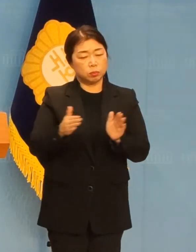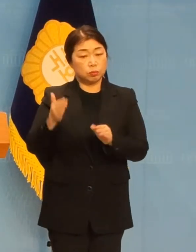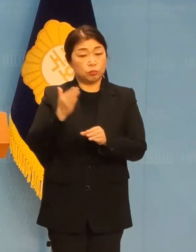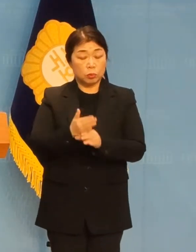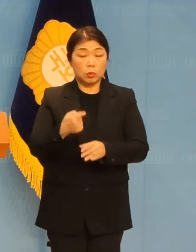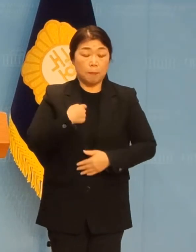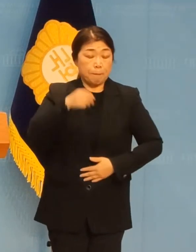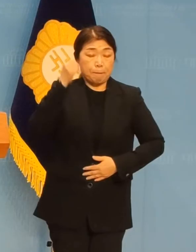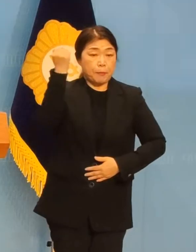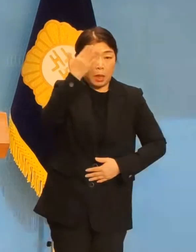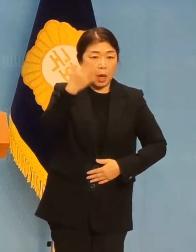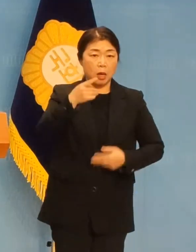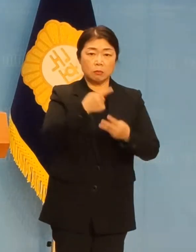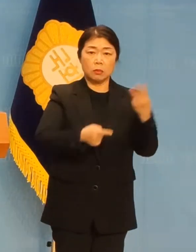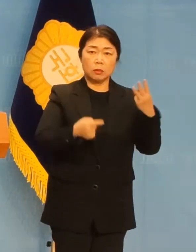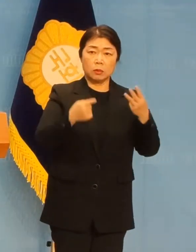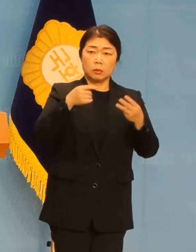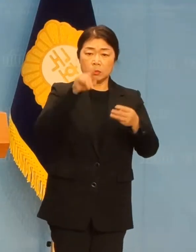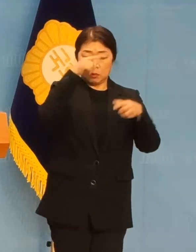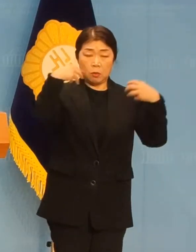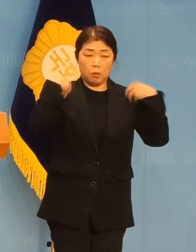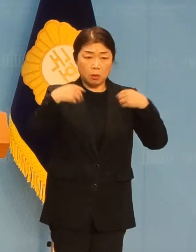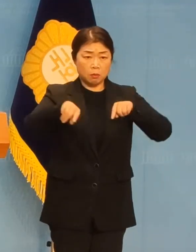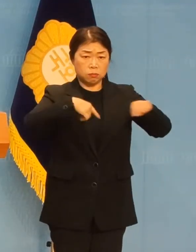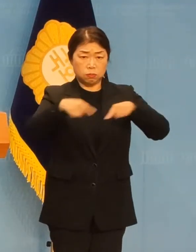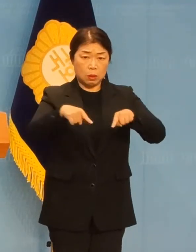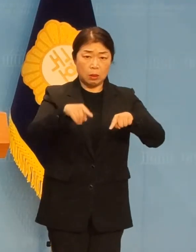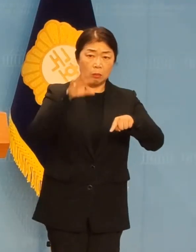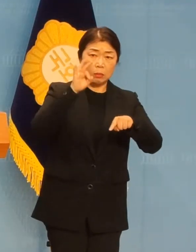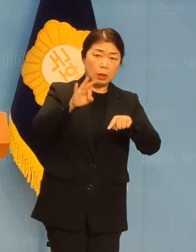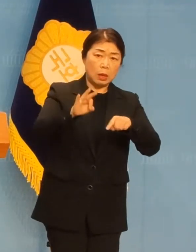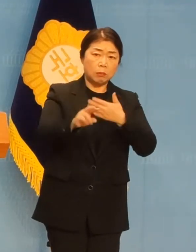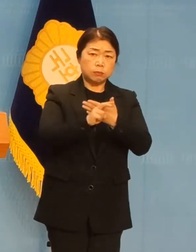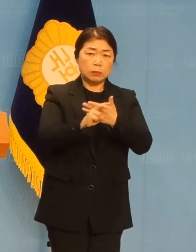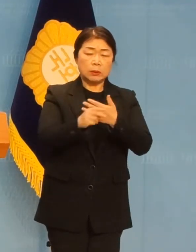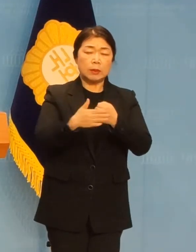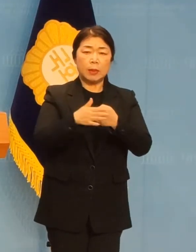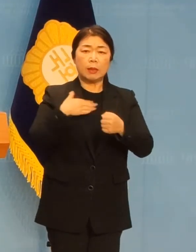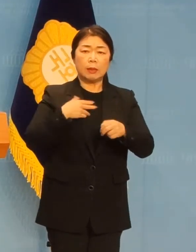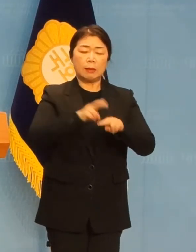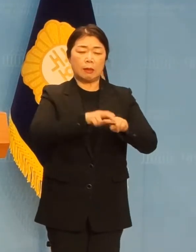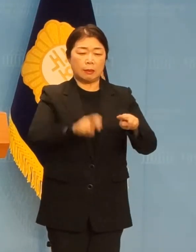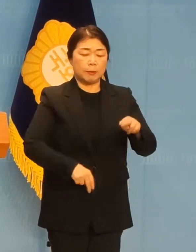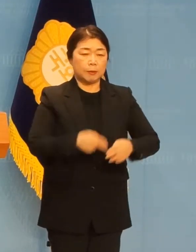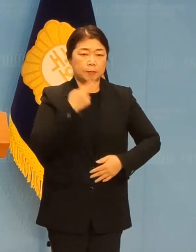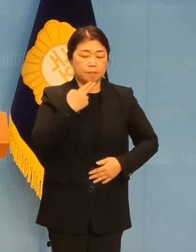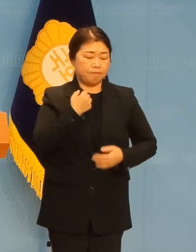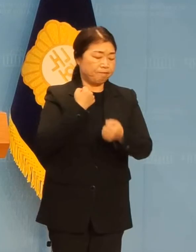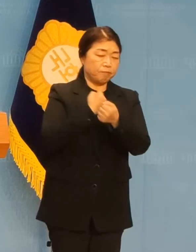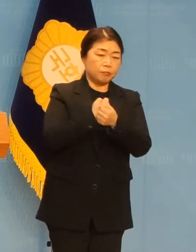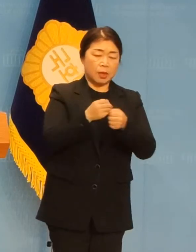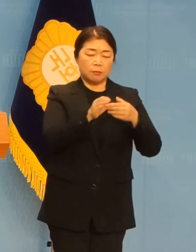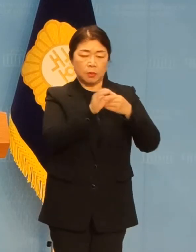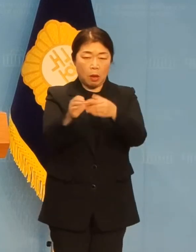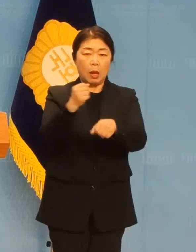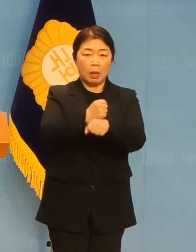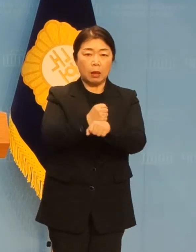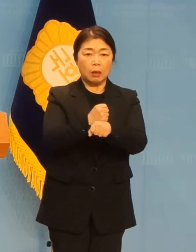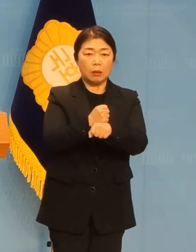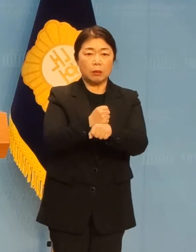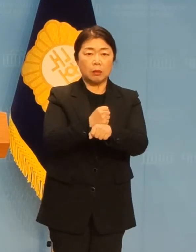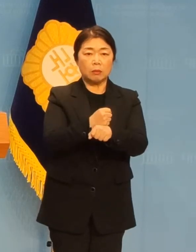정권의 불의한 모습을 목격하고 사퇴라는 편한 길 대신에 저항이라는